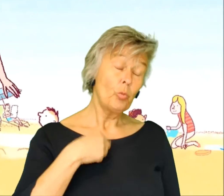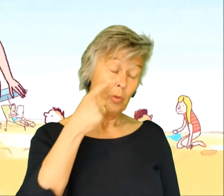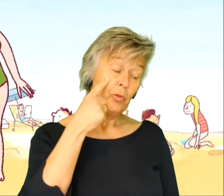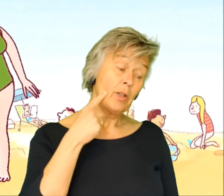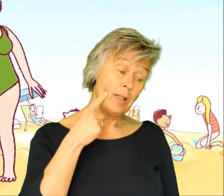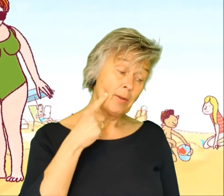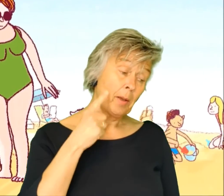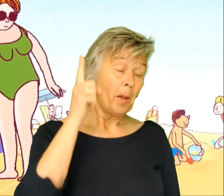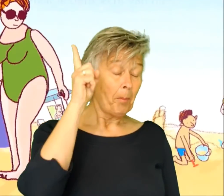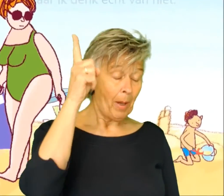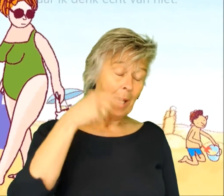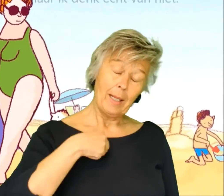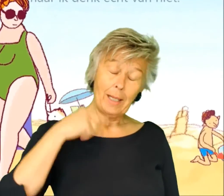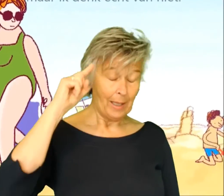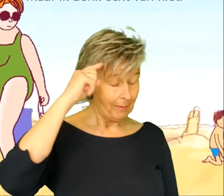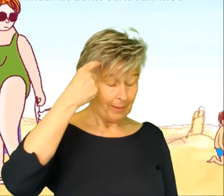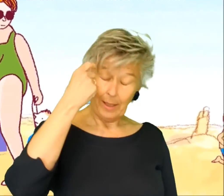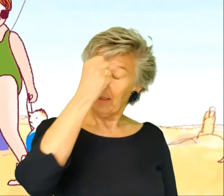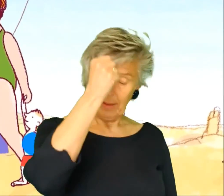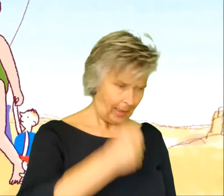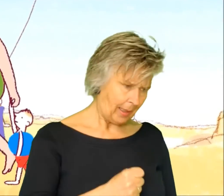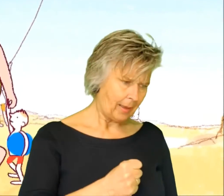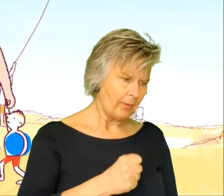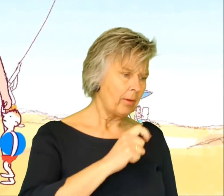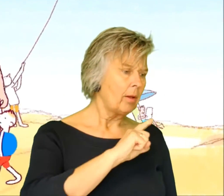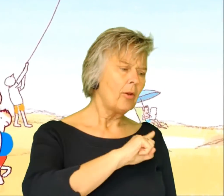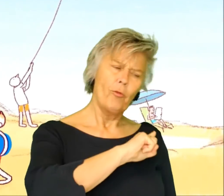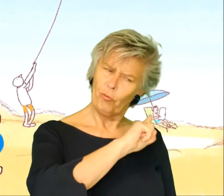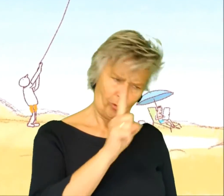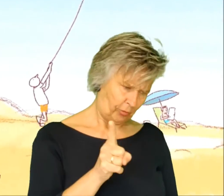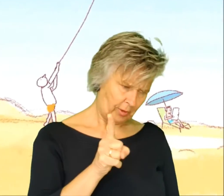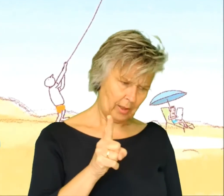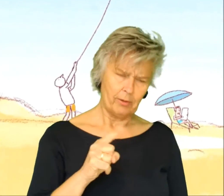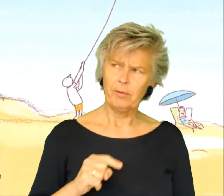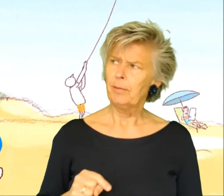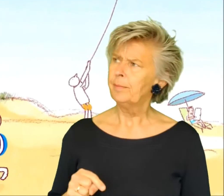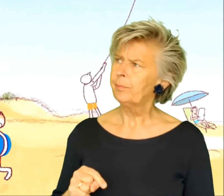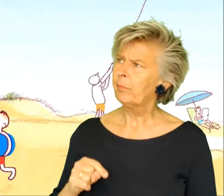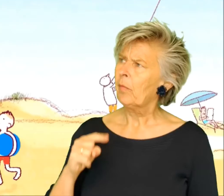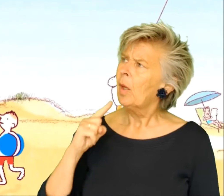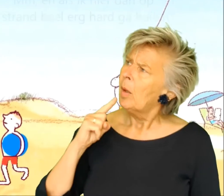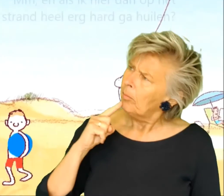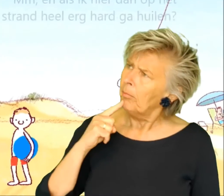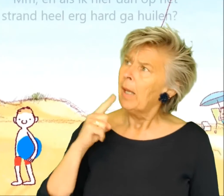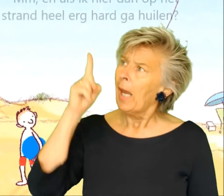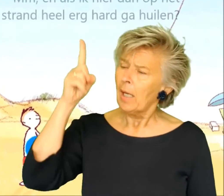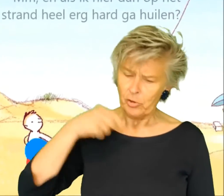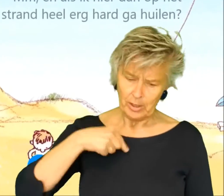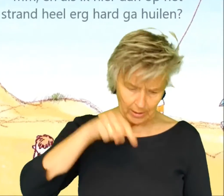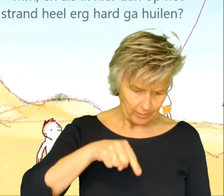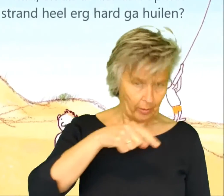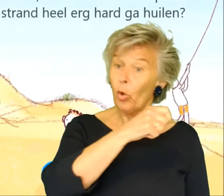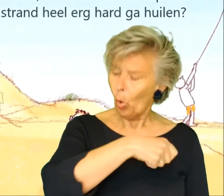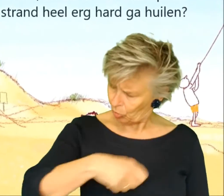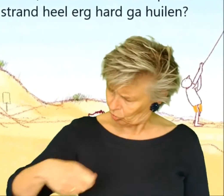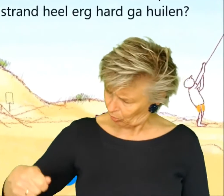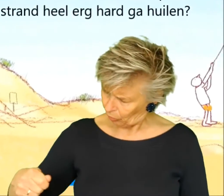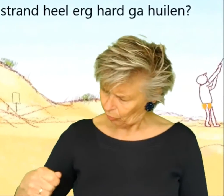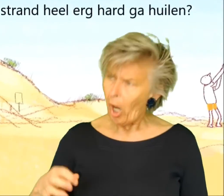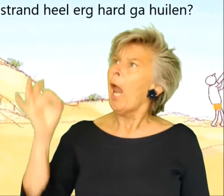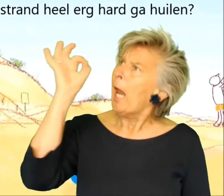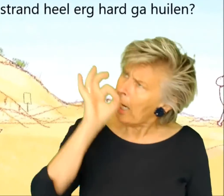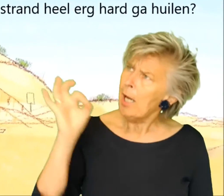het doet me verdriet, maar ik denk echt van niet. En als ik hier dan op